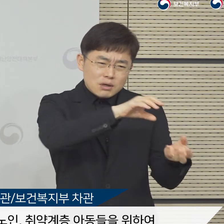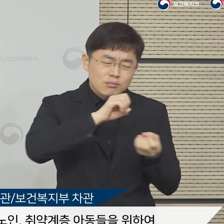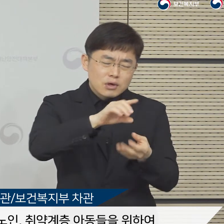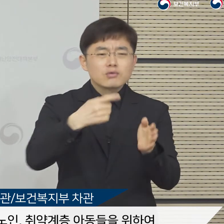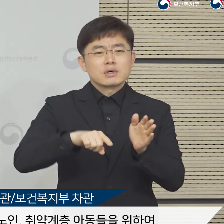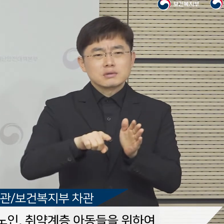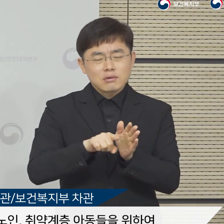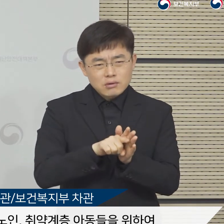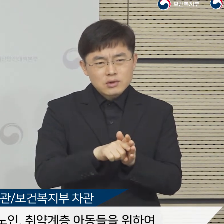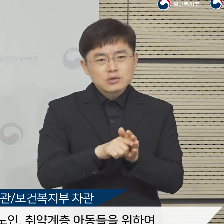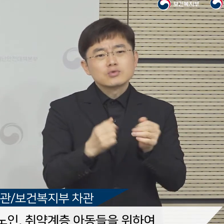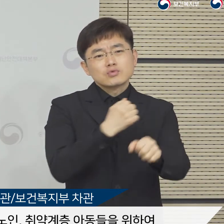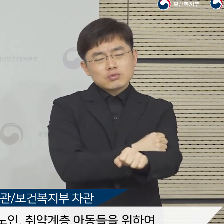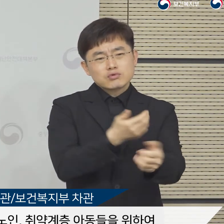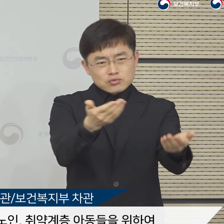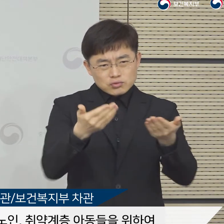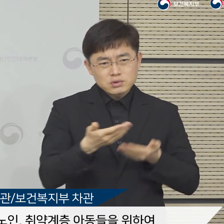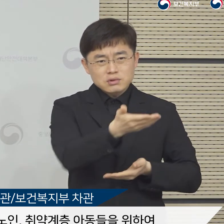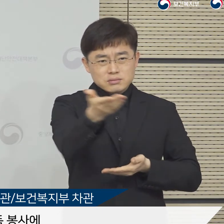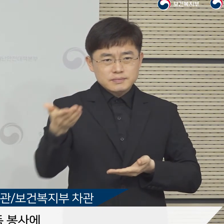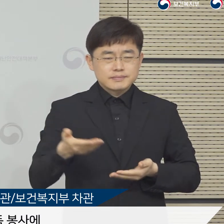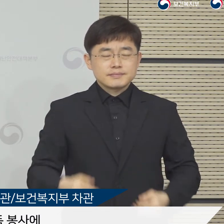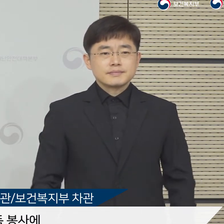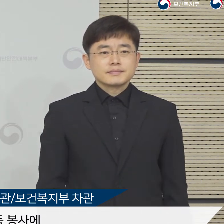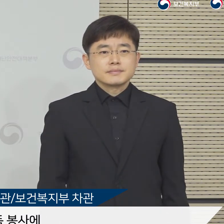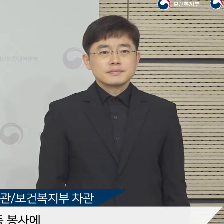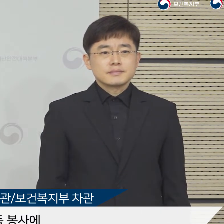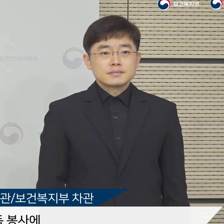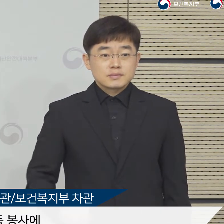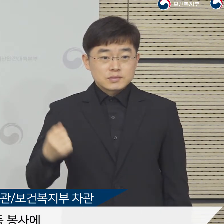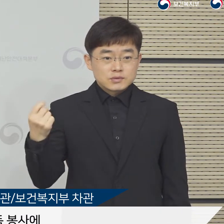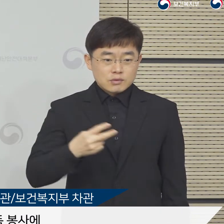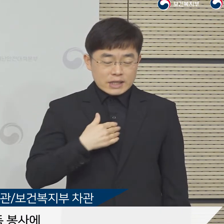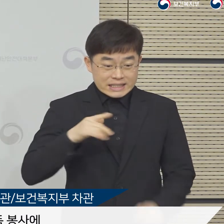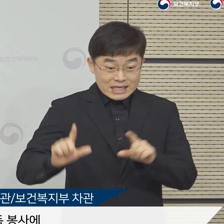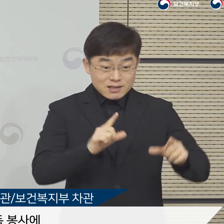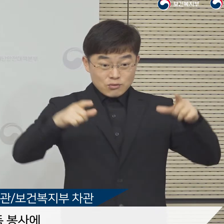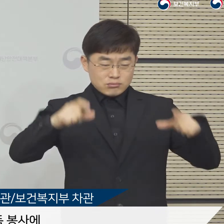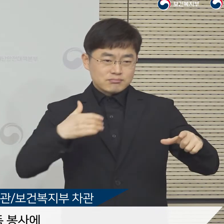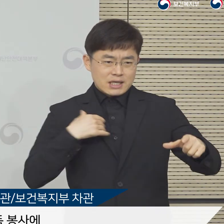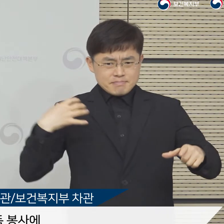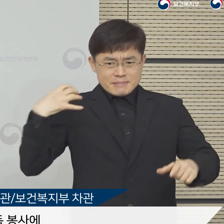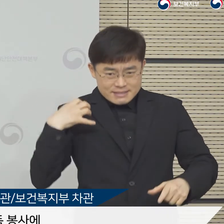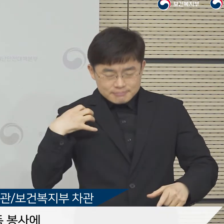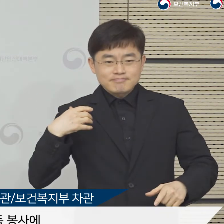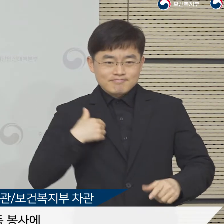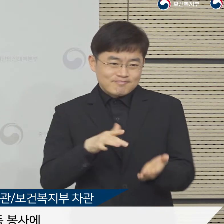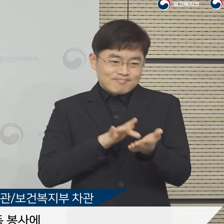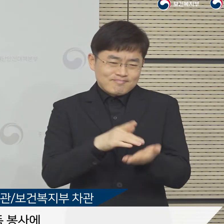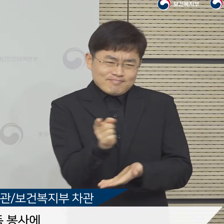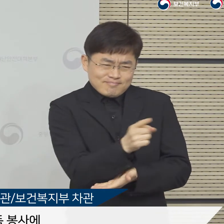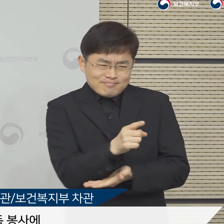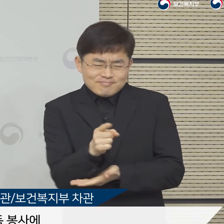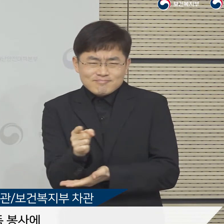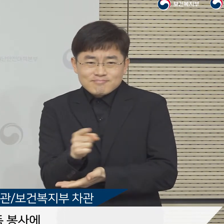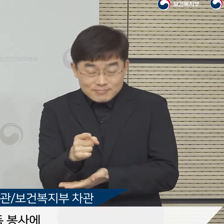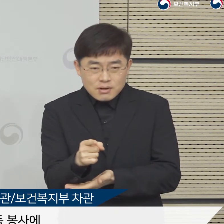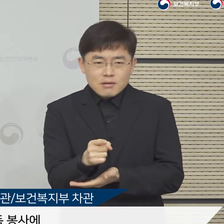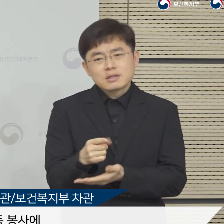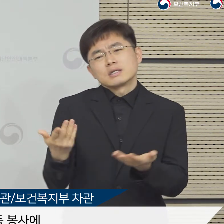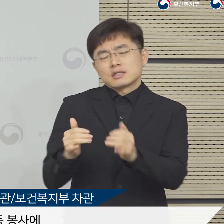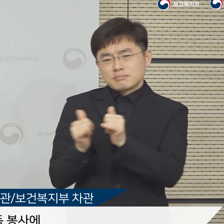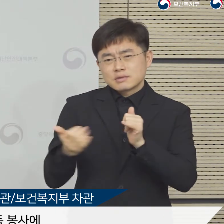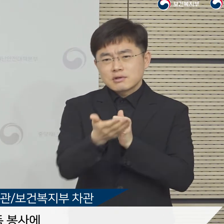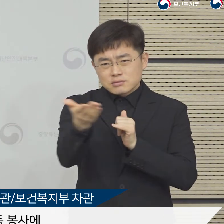주민분들과 시민단체 여러분들, 우리 지역은 내가 지킨다는 사명감으로 소독 봉사에 나서주시는